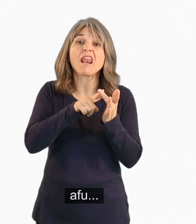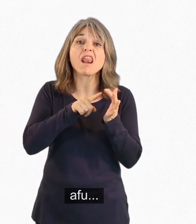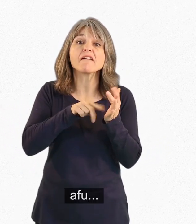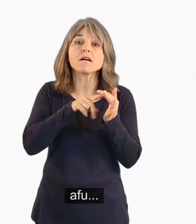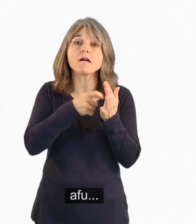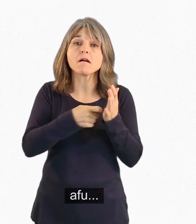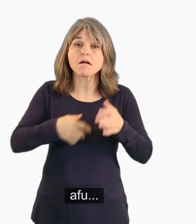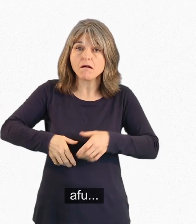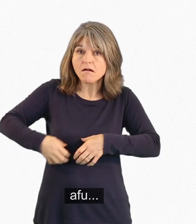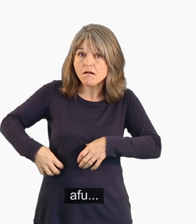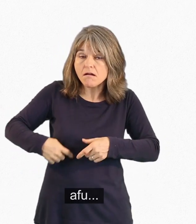afu,